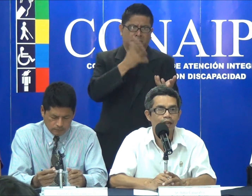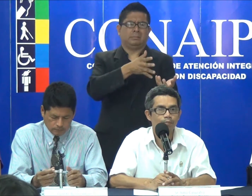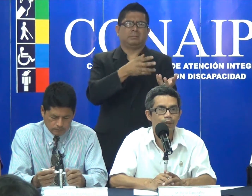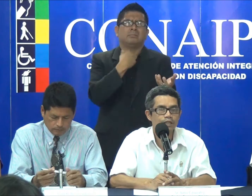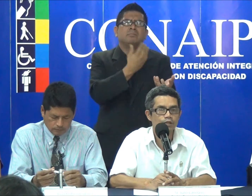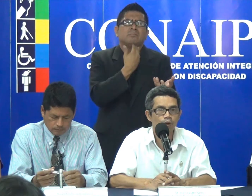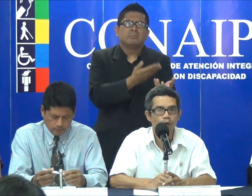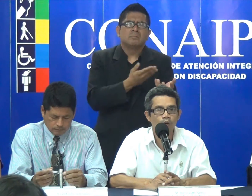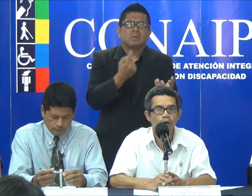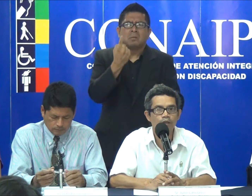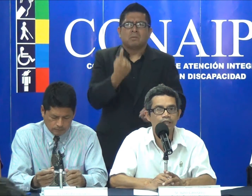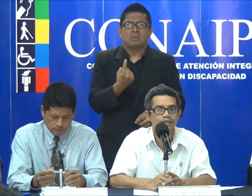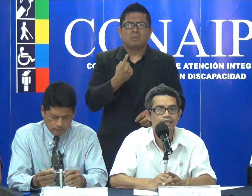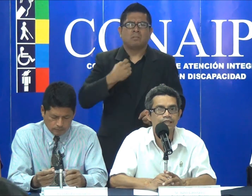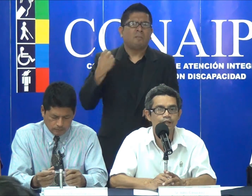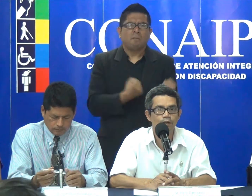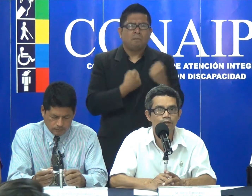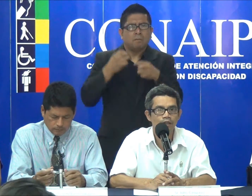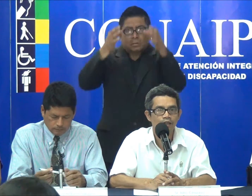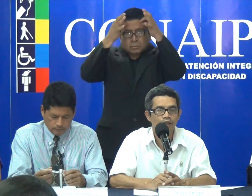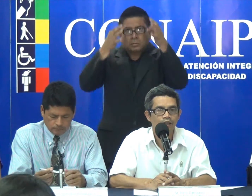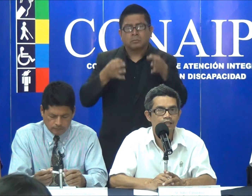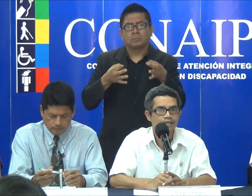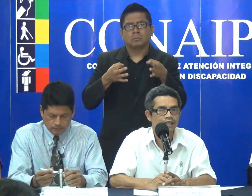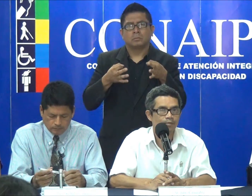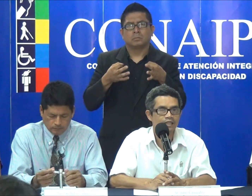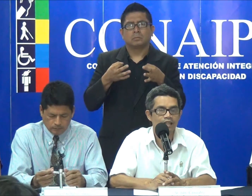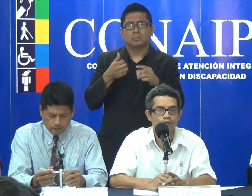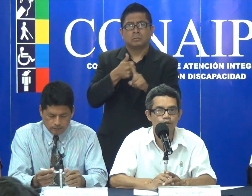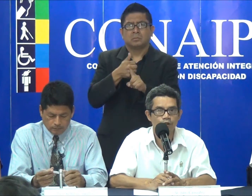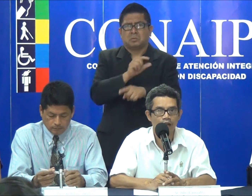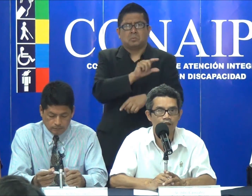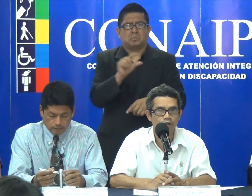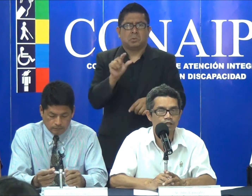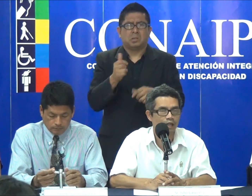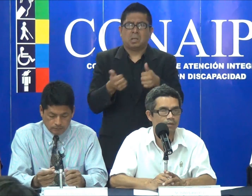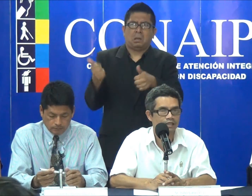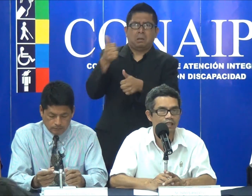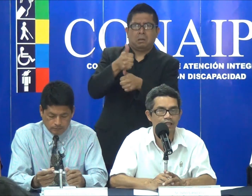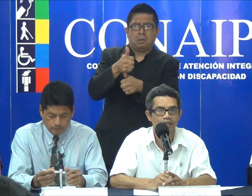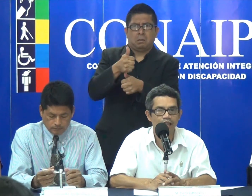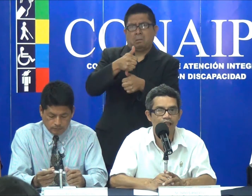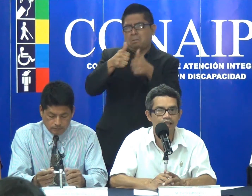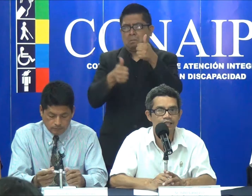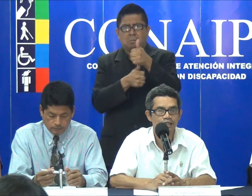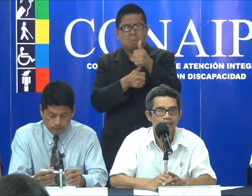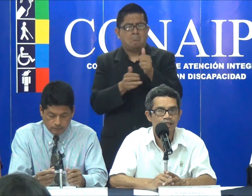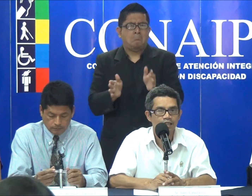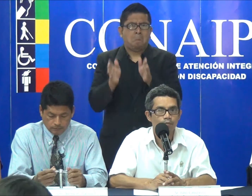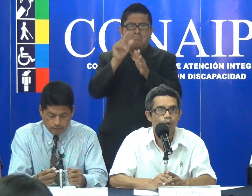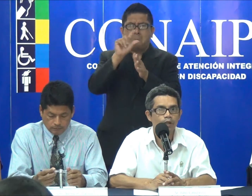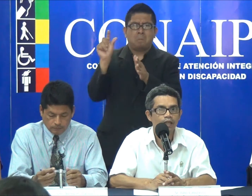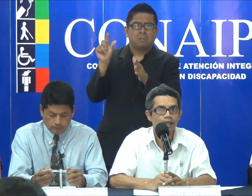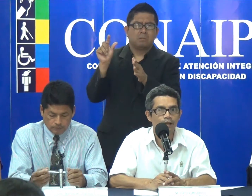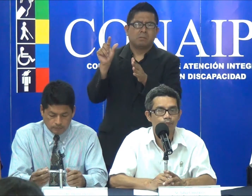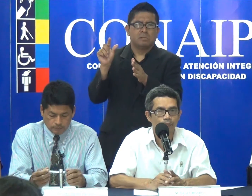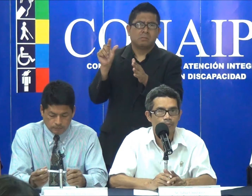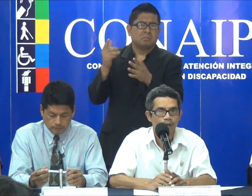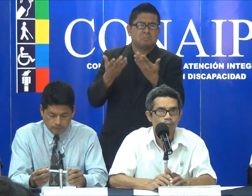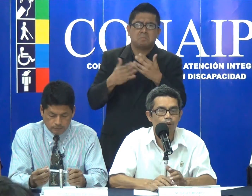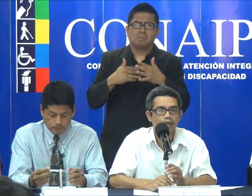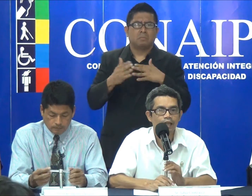simple capricho o decisión, llámese de funcionarios, llámese de entidades. ¿Por